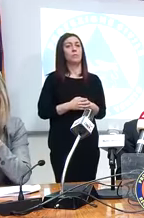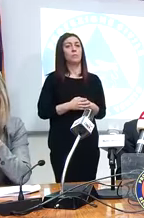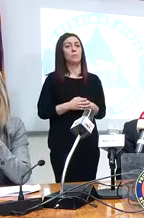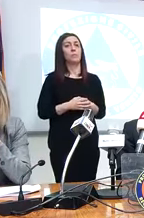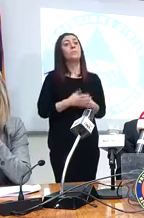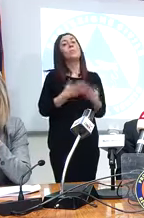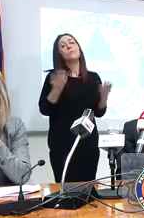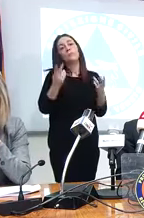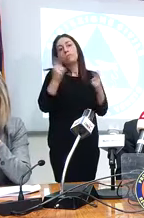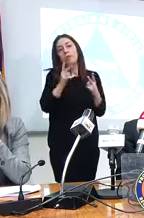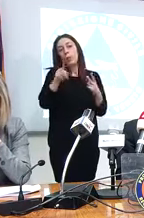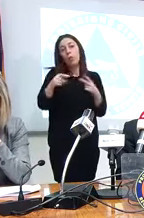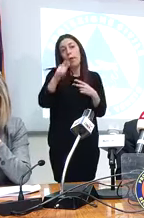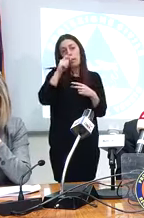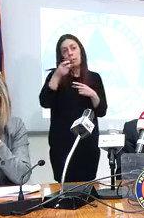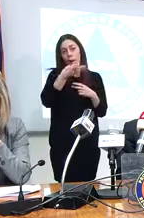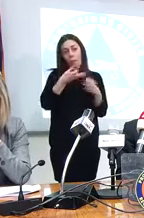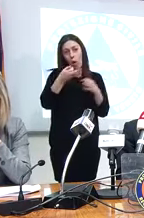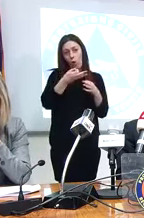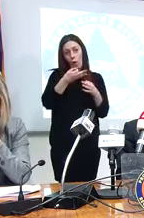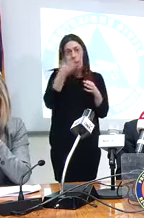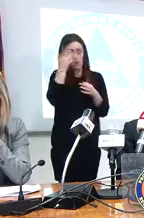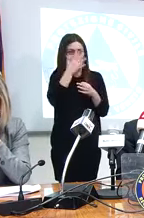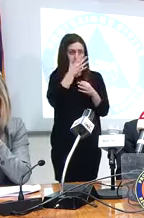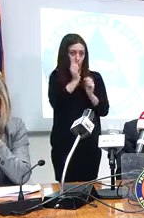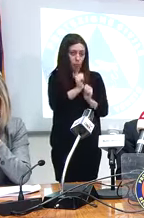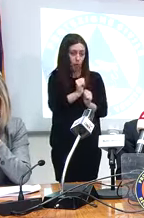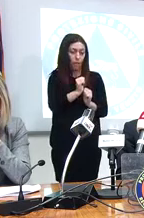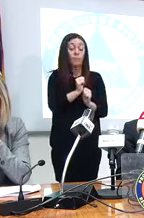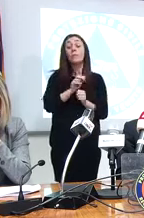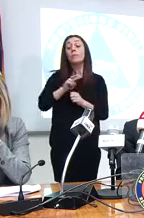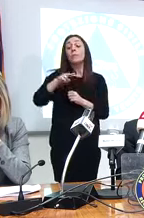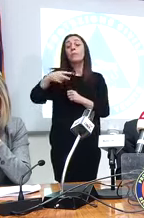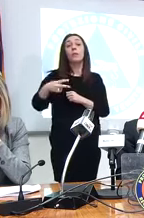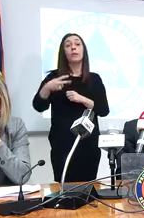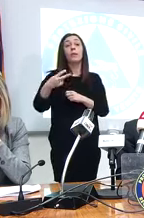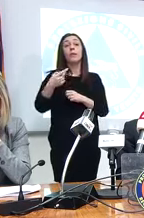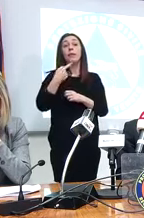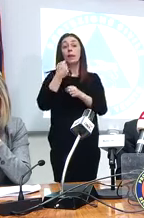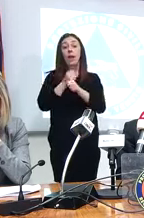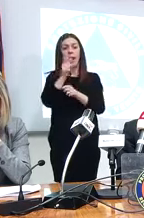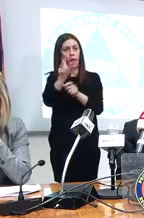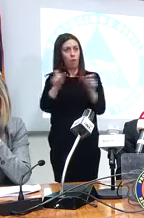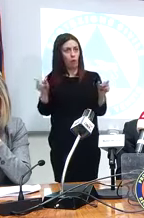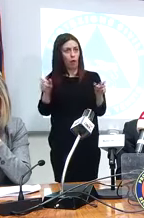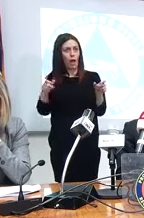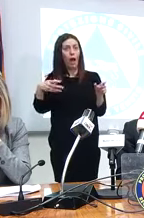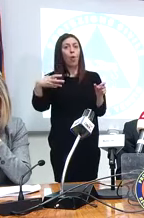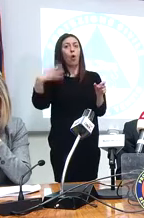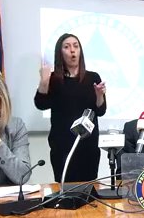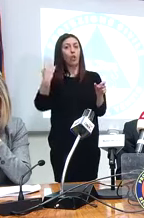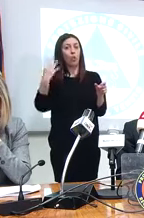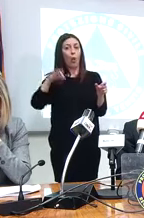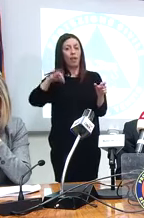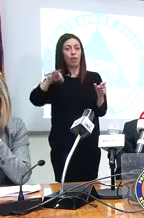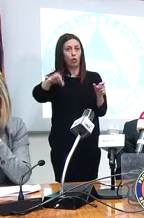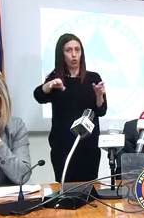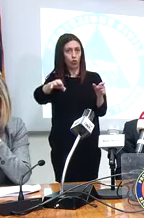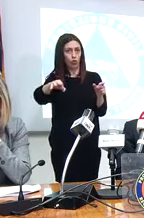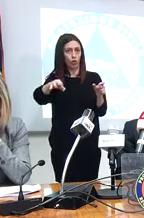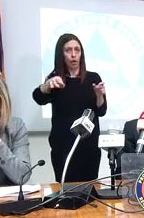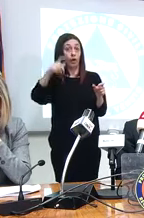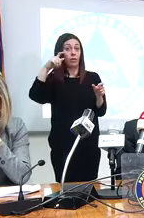può fallire. Due, gli operatori vengono tamponati ogni 4 giorni con cosa